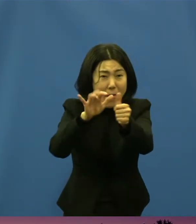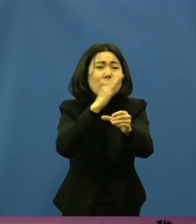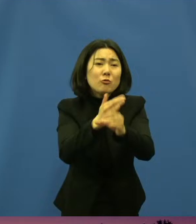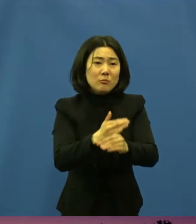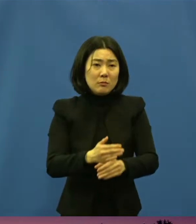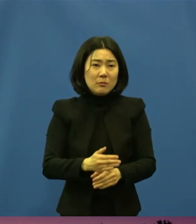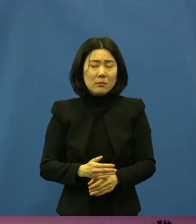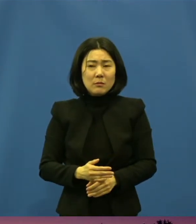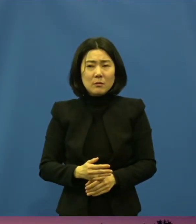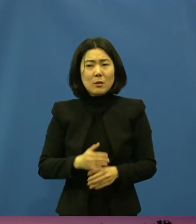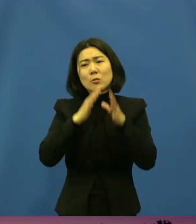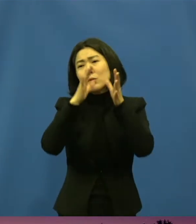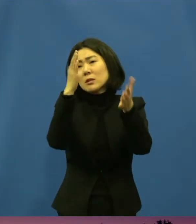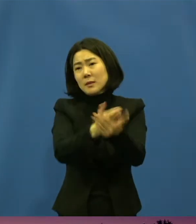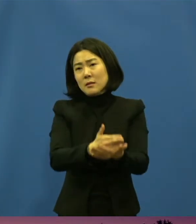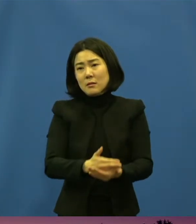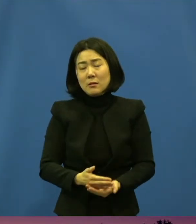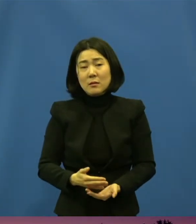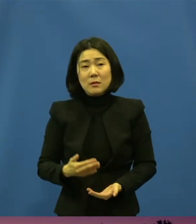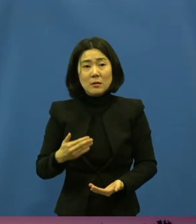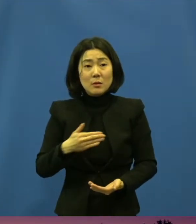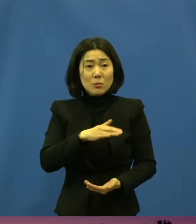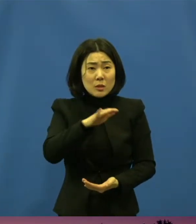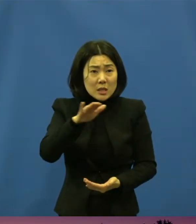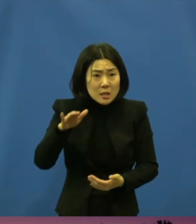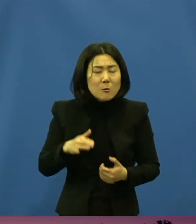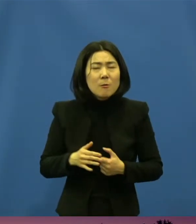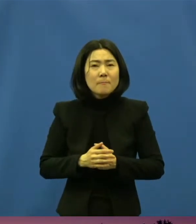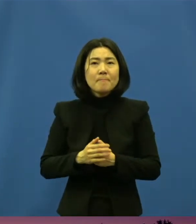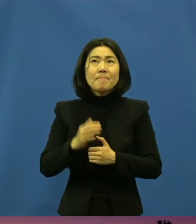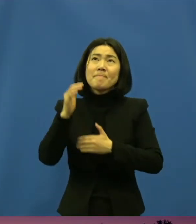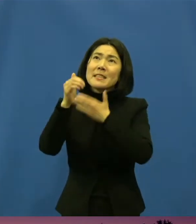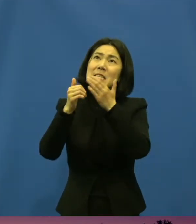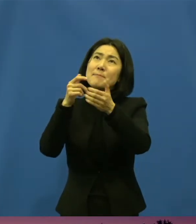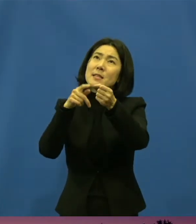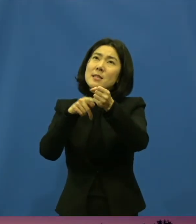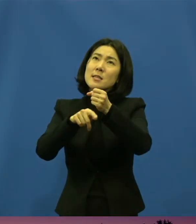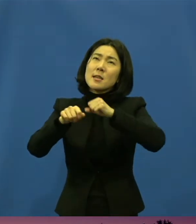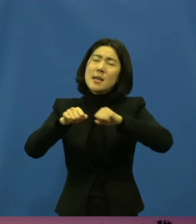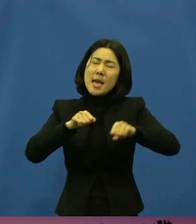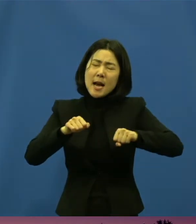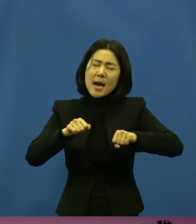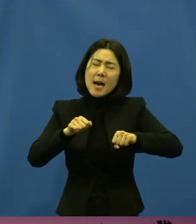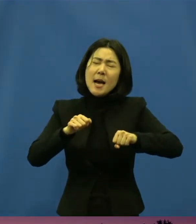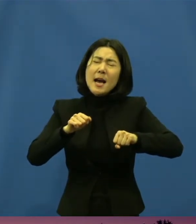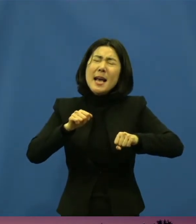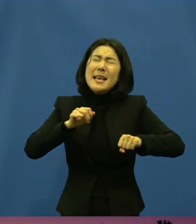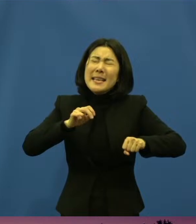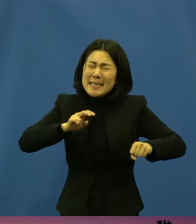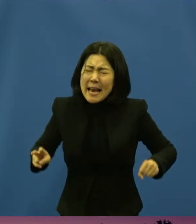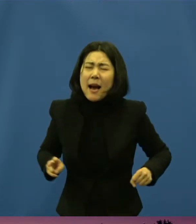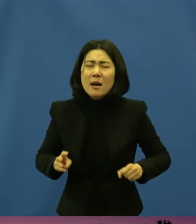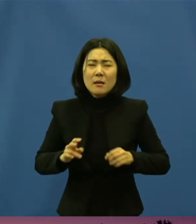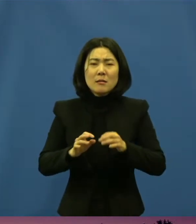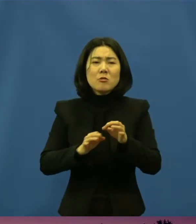돌이키고 하나님의 뜻을 행하는 자만이 영원히 거하느니라.